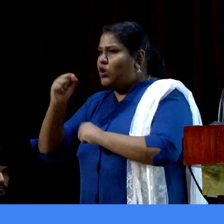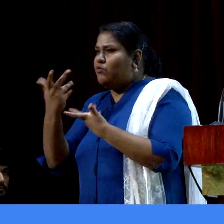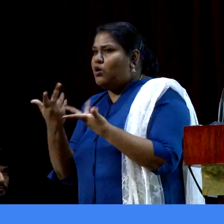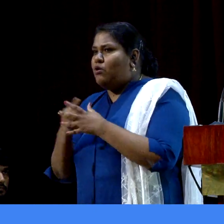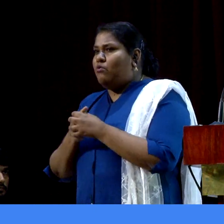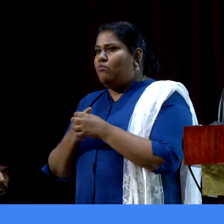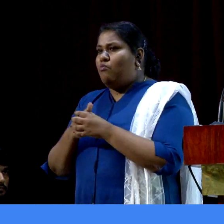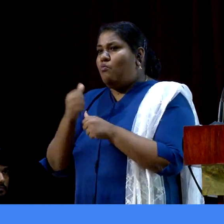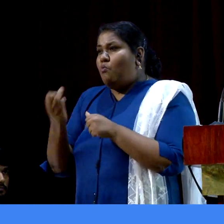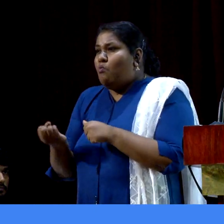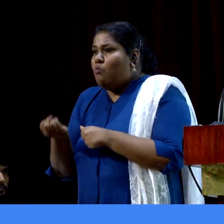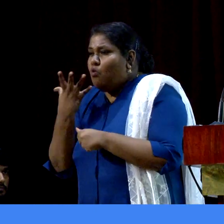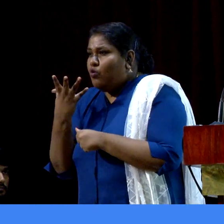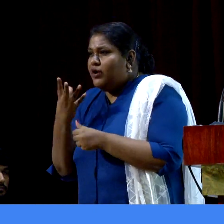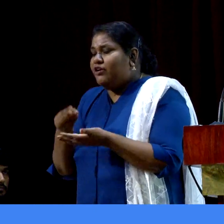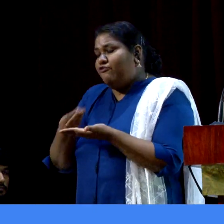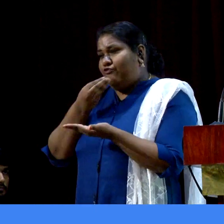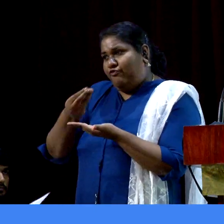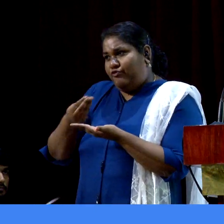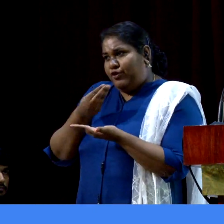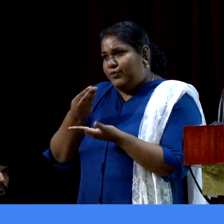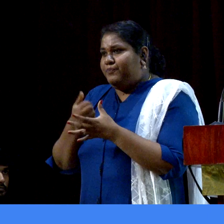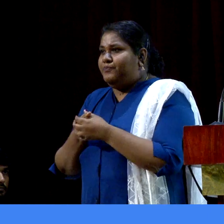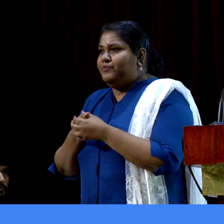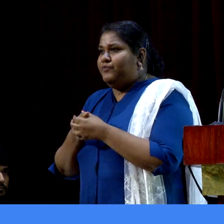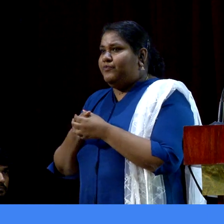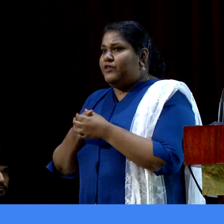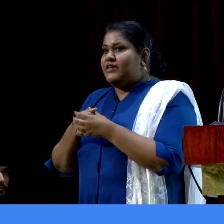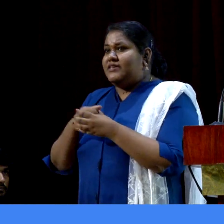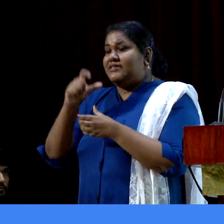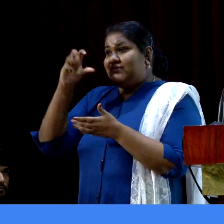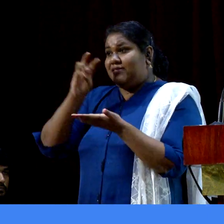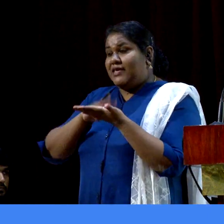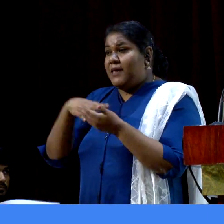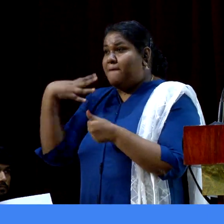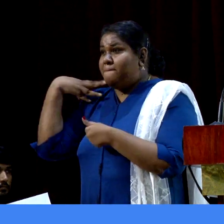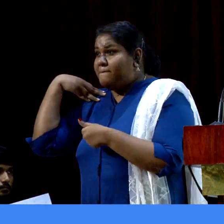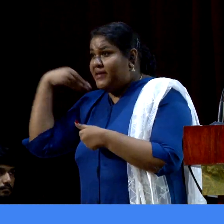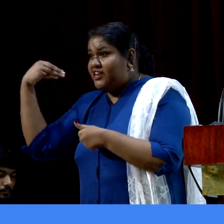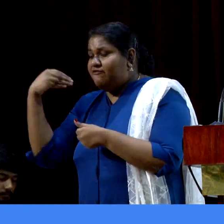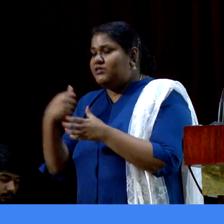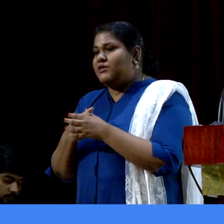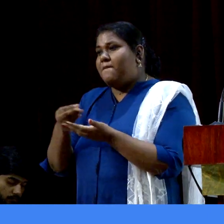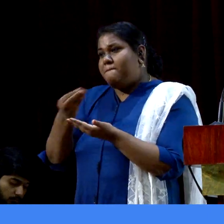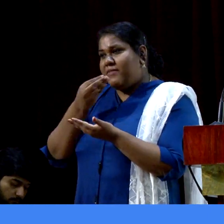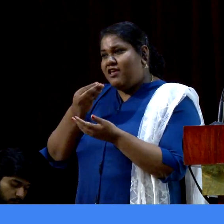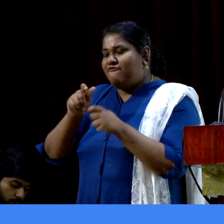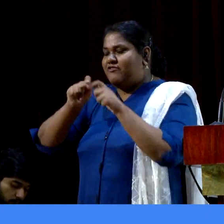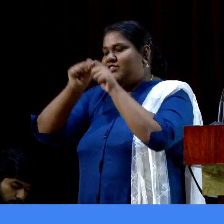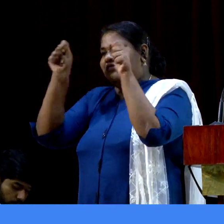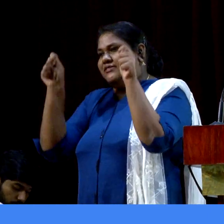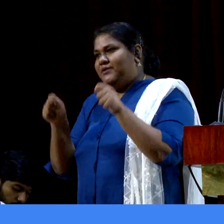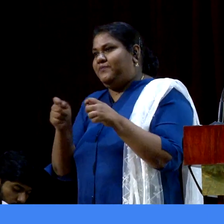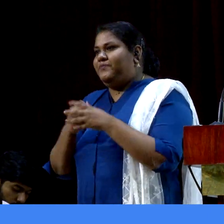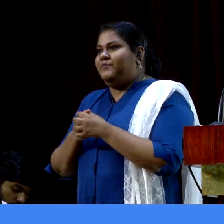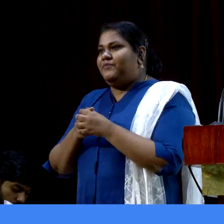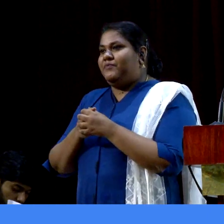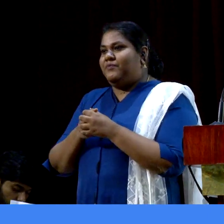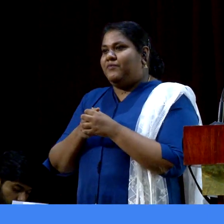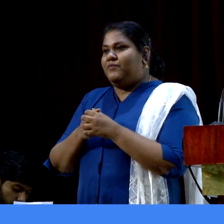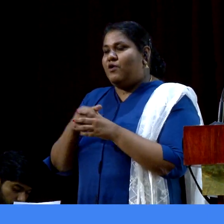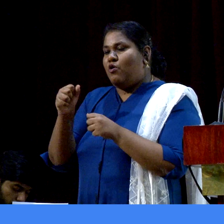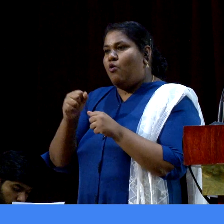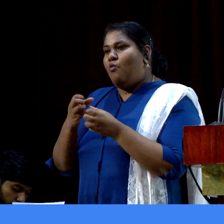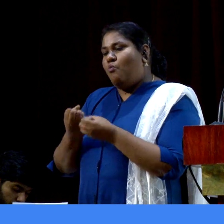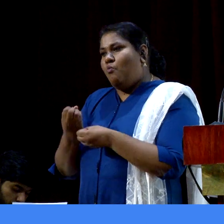மார்னிங் பிரேக்ஃபாஸ்ட் ஸ்கீம் என்று, சீஃப் மினிஸ்டர் பிரேக்ஃபாஸ்ட் சிஸ்டம் என்று ஒன்றை உருவாக்கி இன்றைக்கு காலை